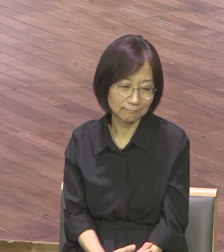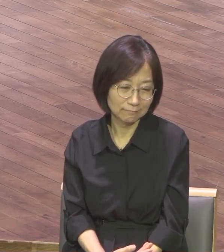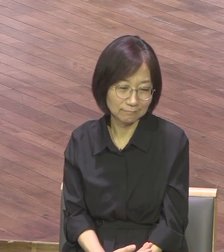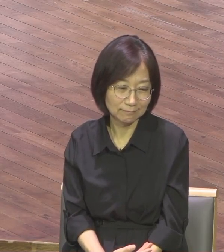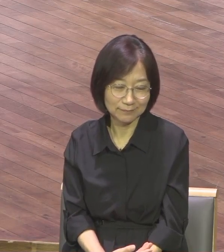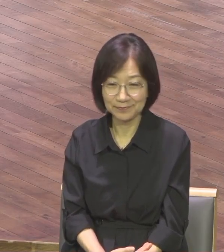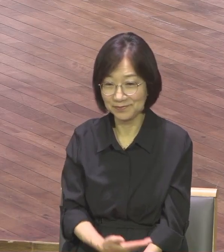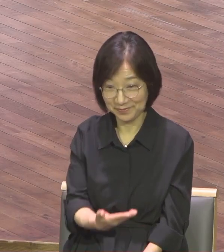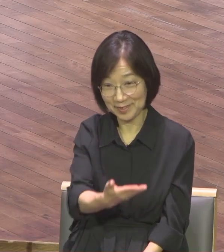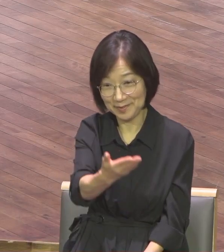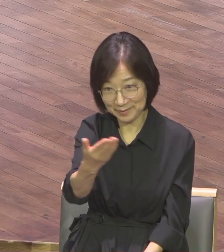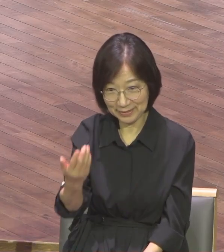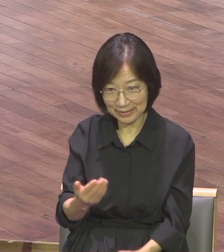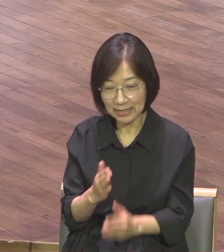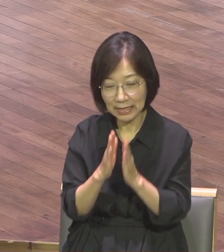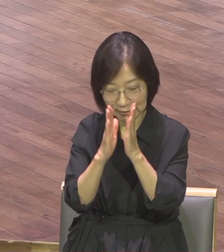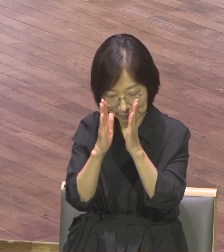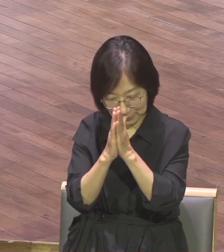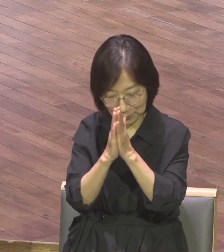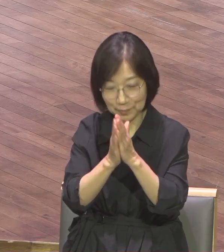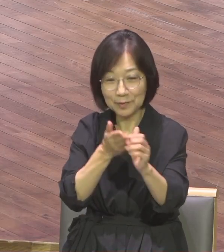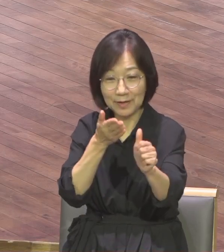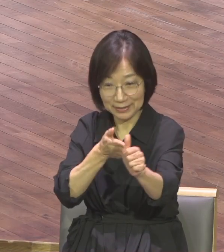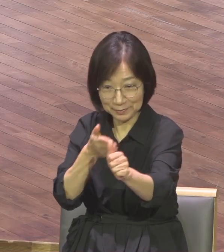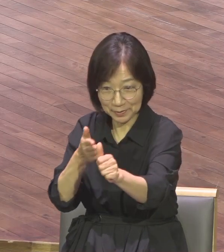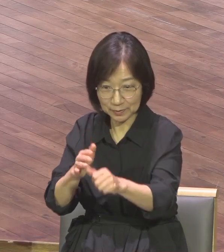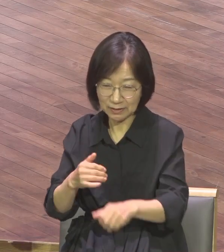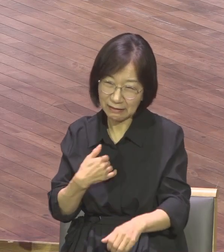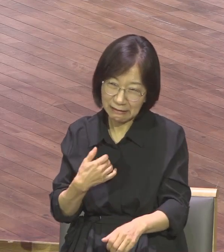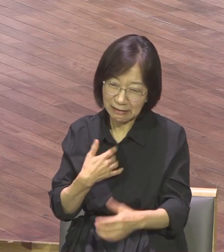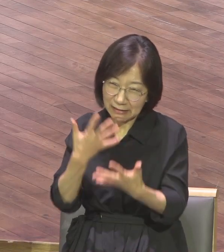여러분 기도하세요. 하나님, 아직 답이 안 난